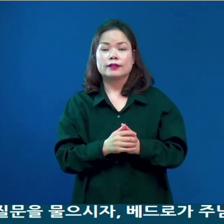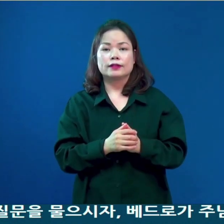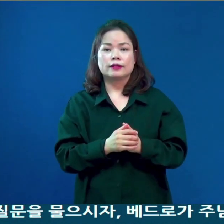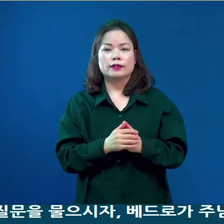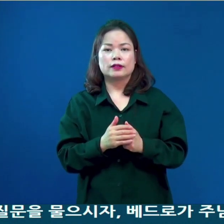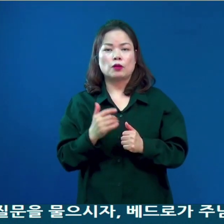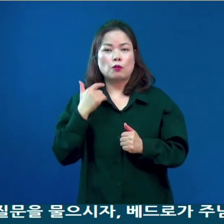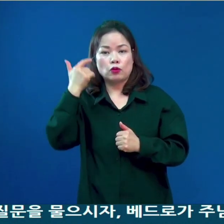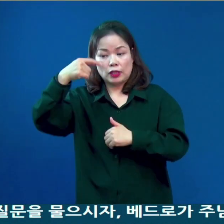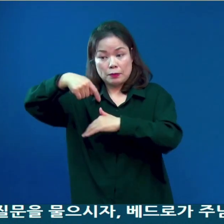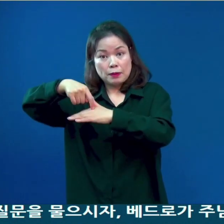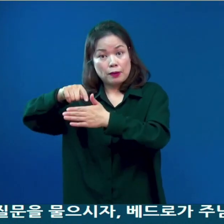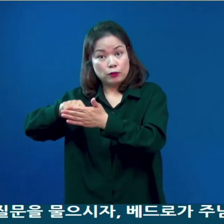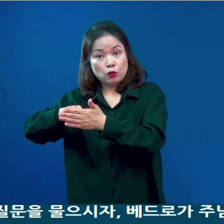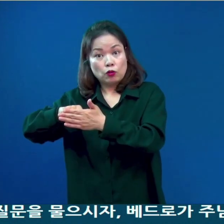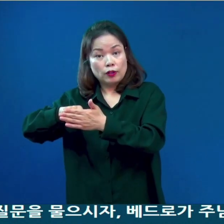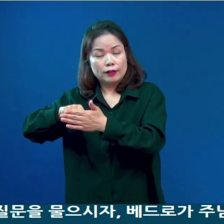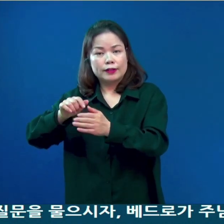제 마음속에는